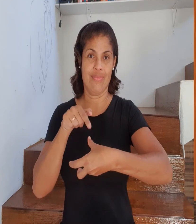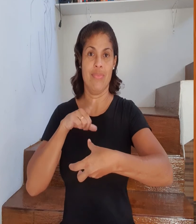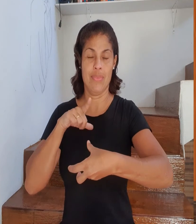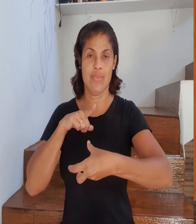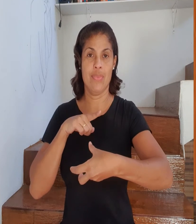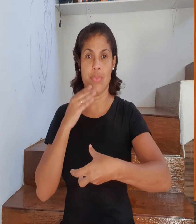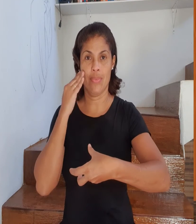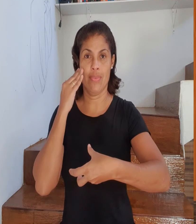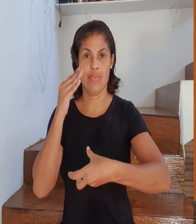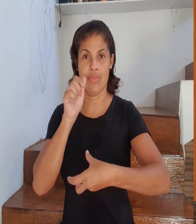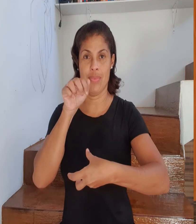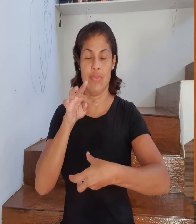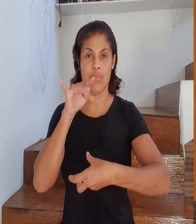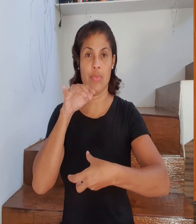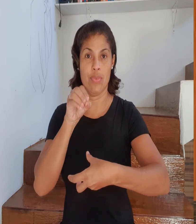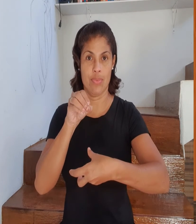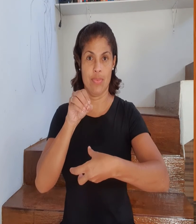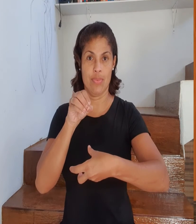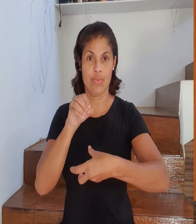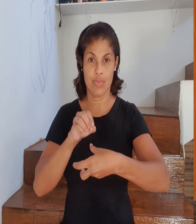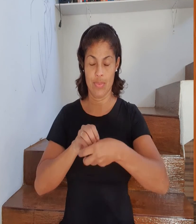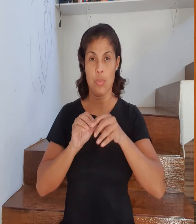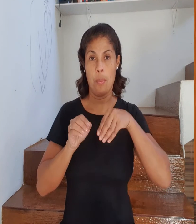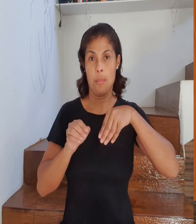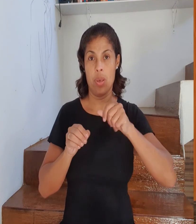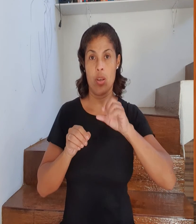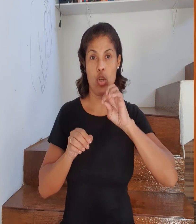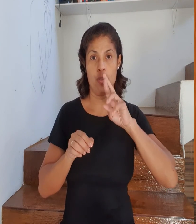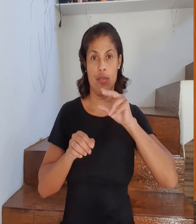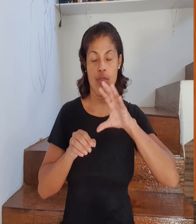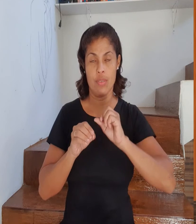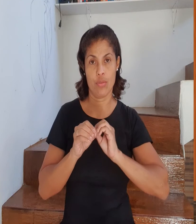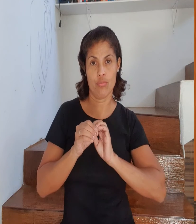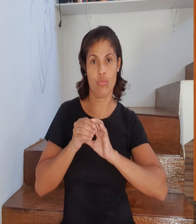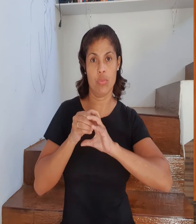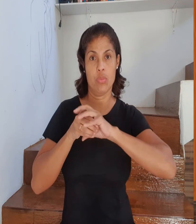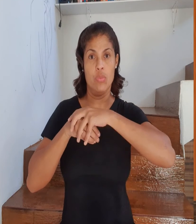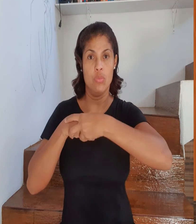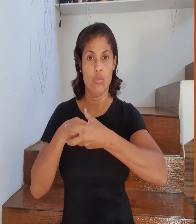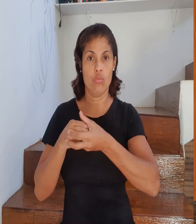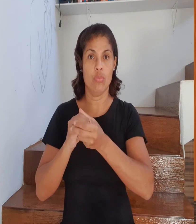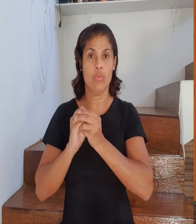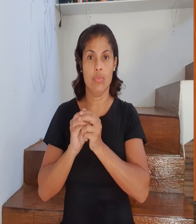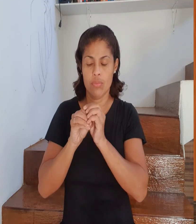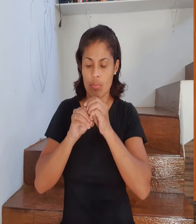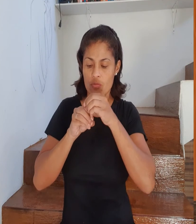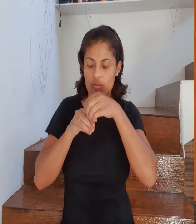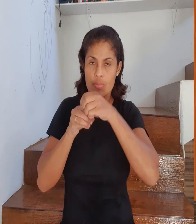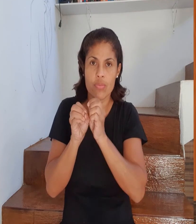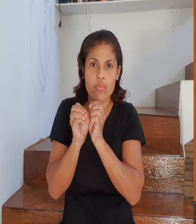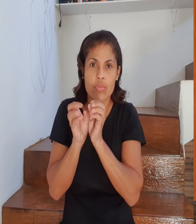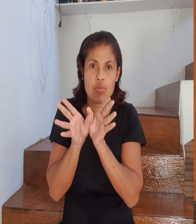uma célula apresentadora de antígeno, este macrófago digere o vírus e expõe em sua